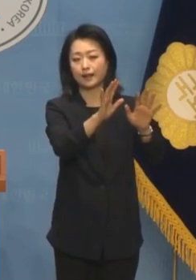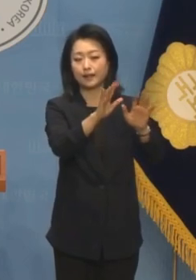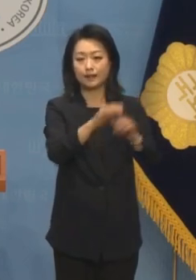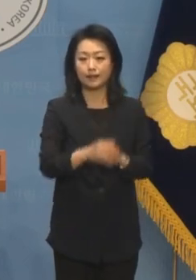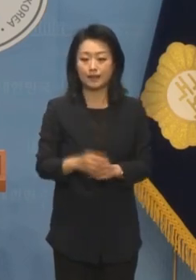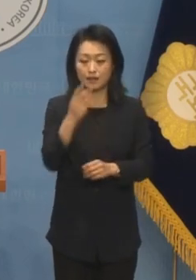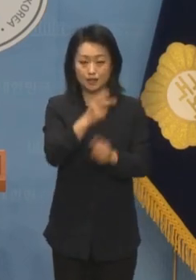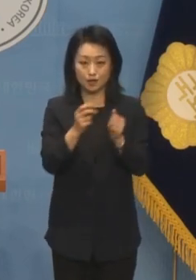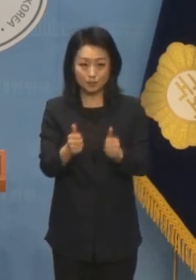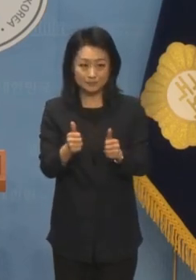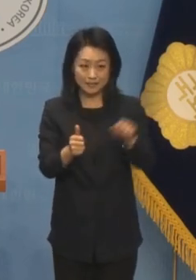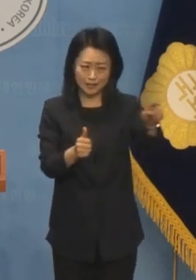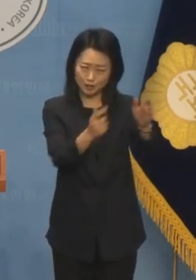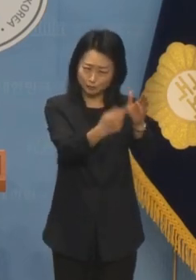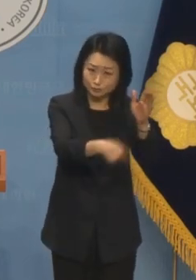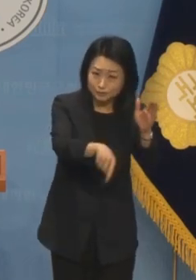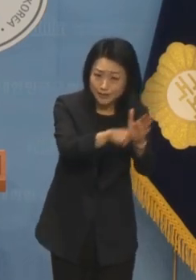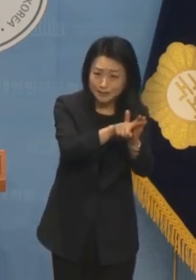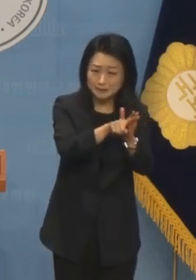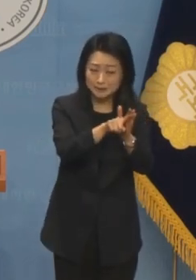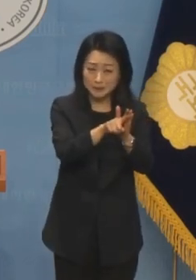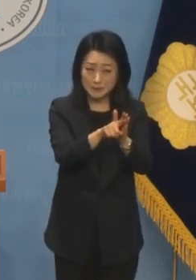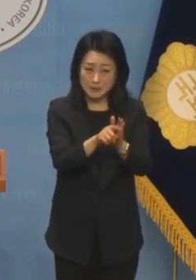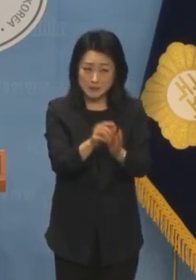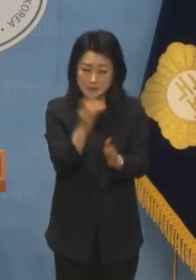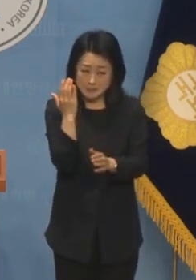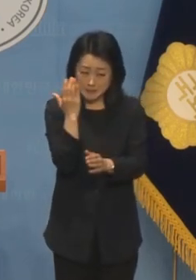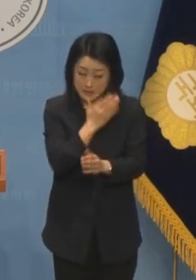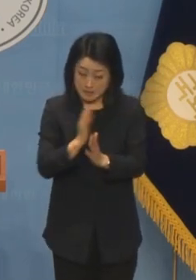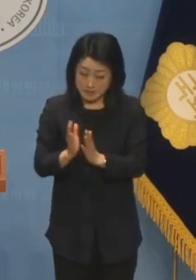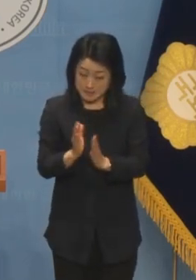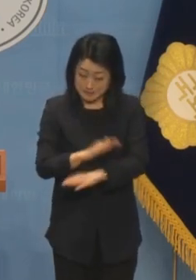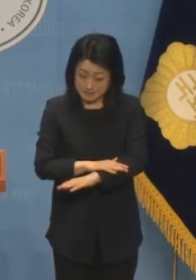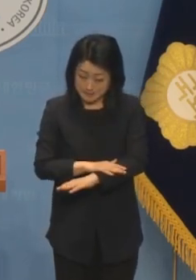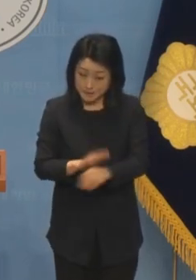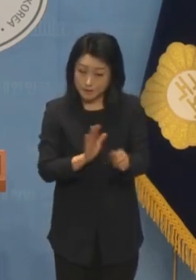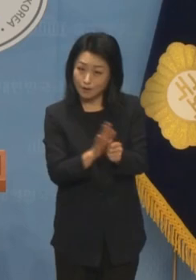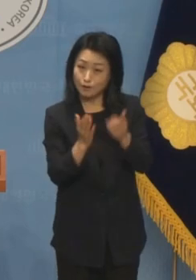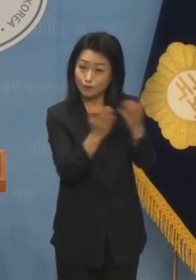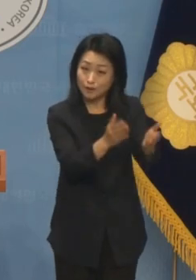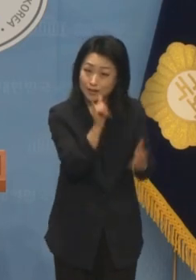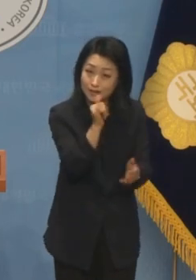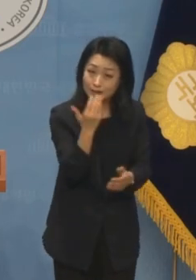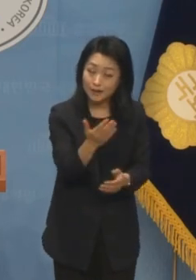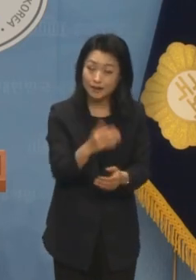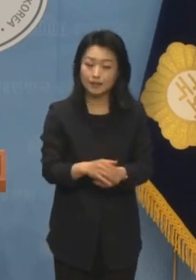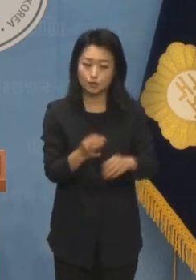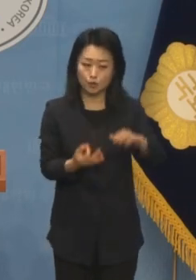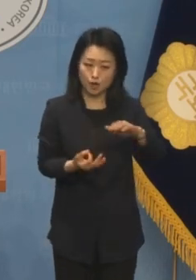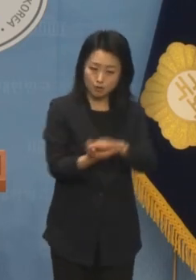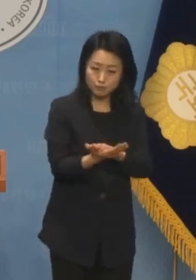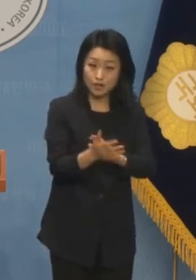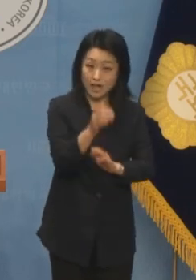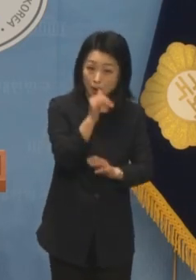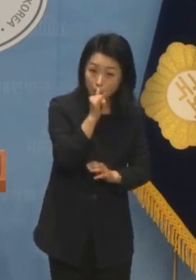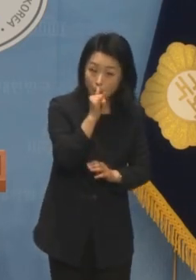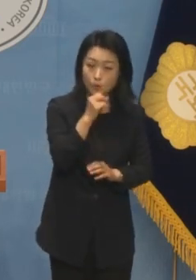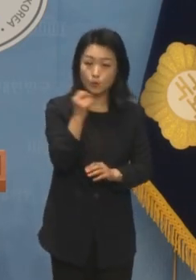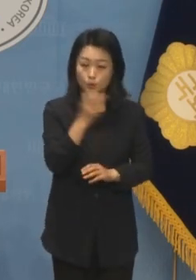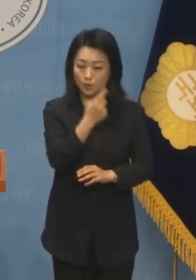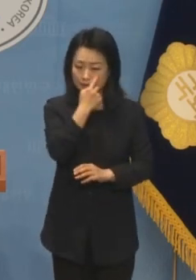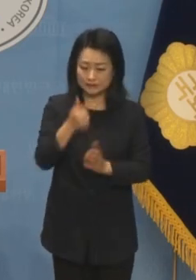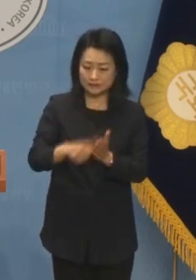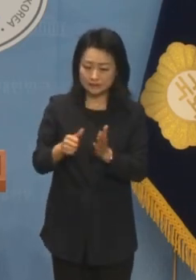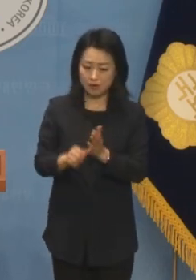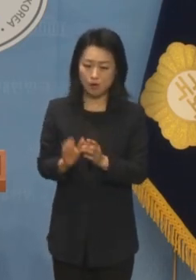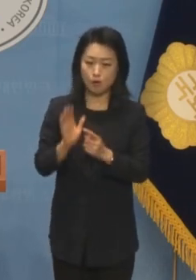청소부입니까? 김건희 여사 수사에는 김건희 여사만 빼고 다 있습니다. 뇌물을 줬다는 사람, 증거를 공개한